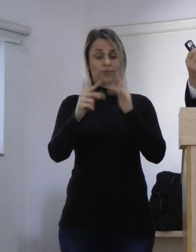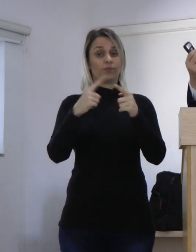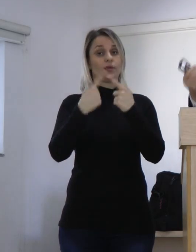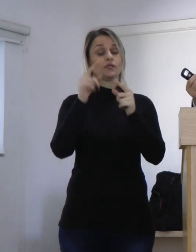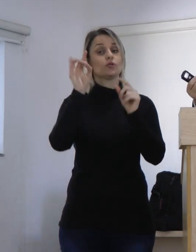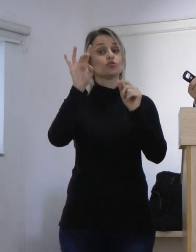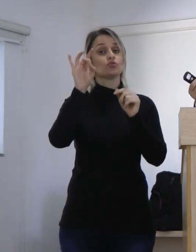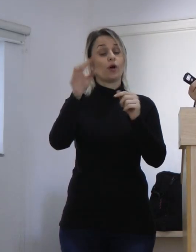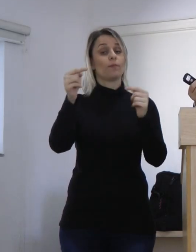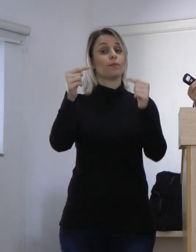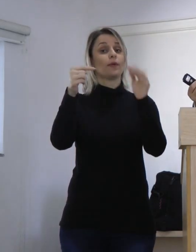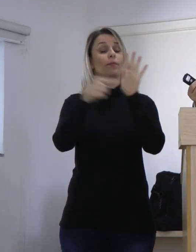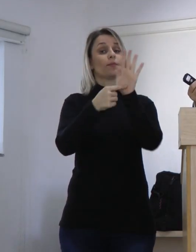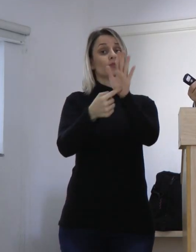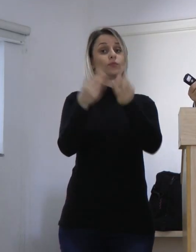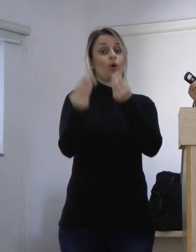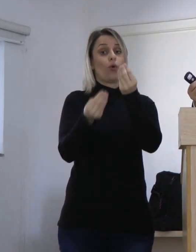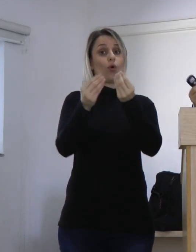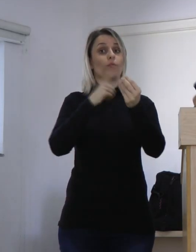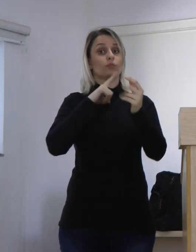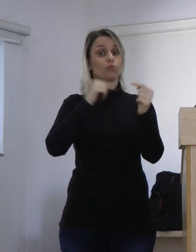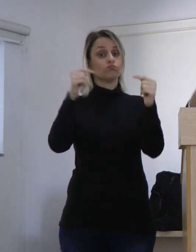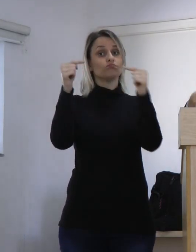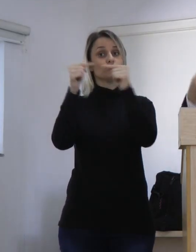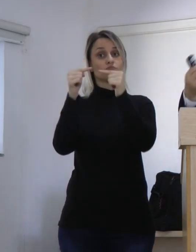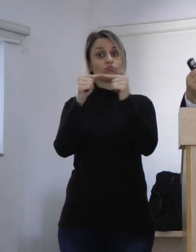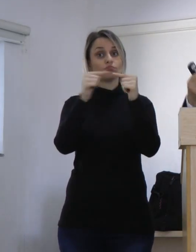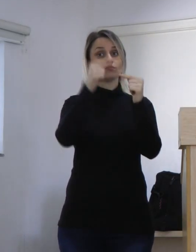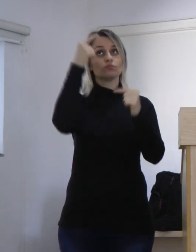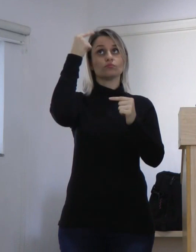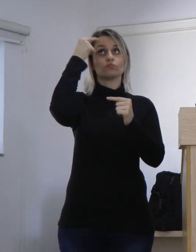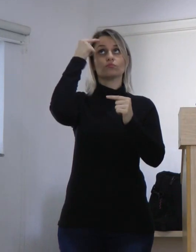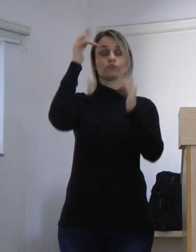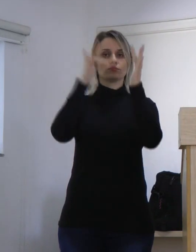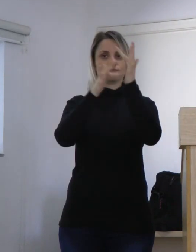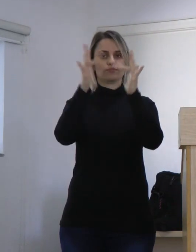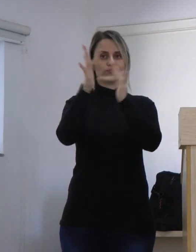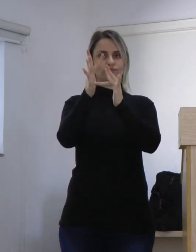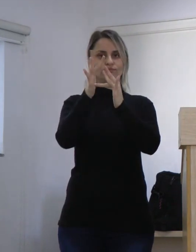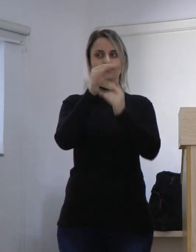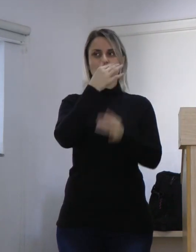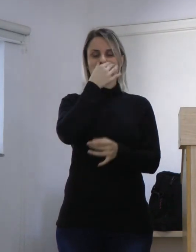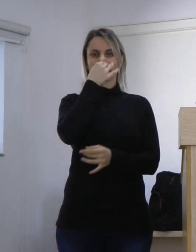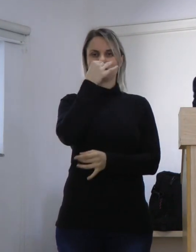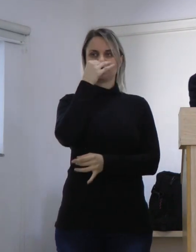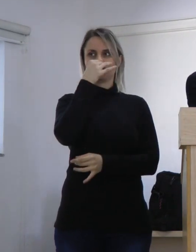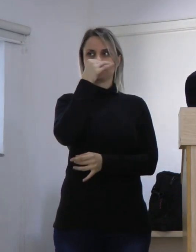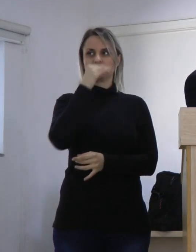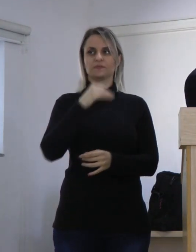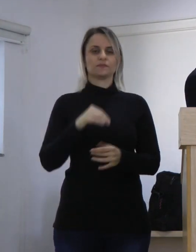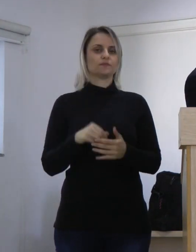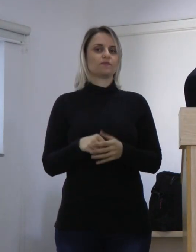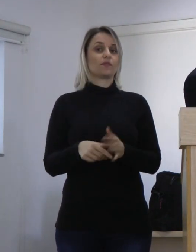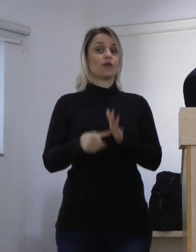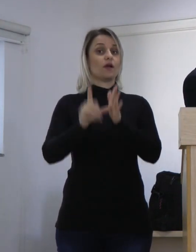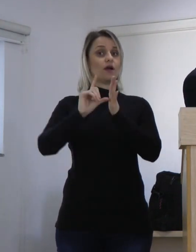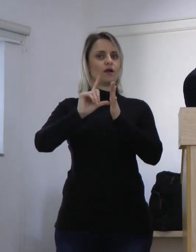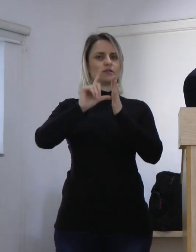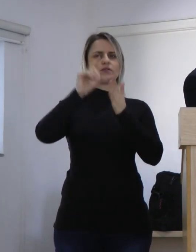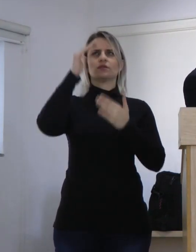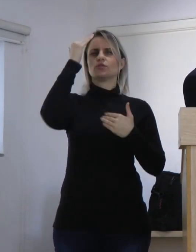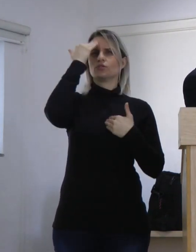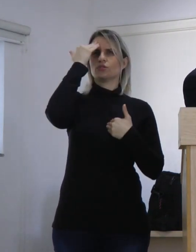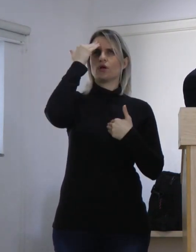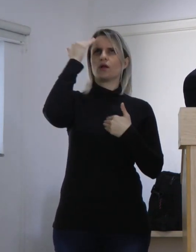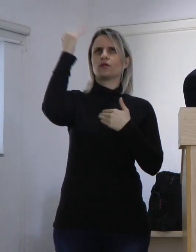com o pensamento de Jesus e como ela nos traz mais alegria de viver. Antes a gente acreditava em deuses